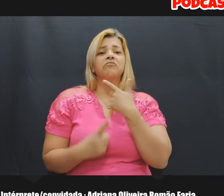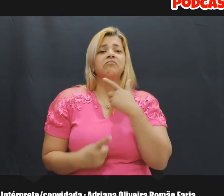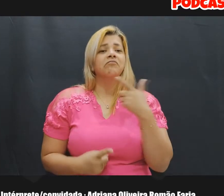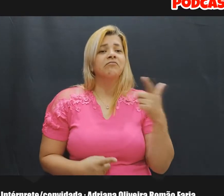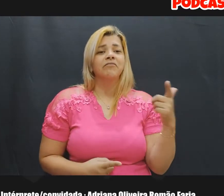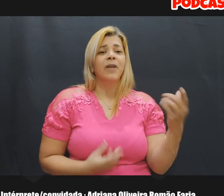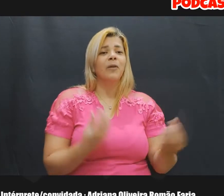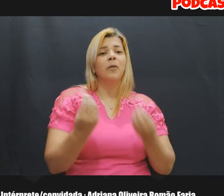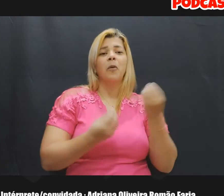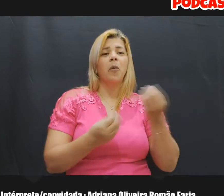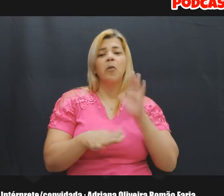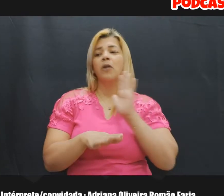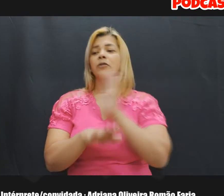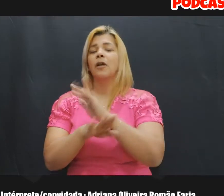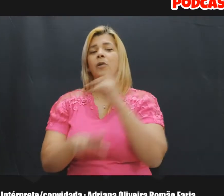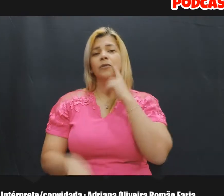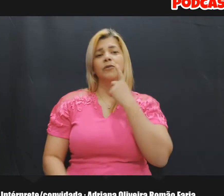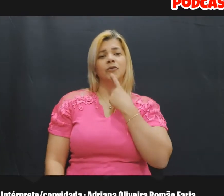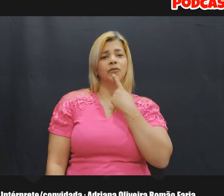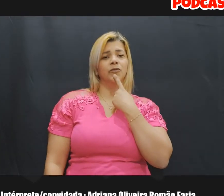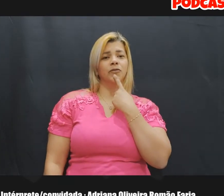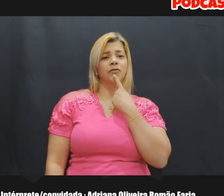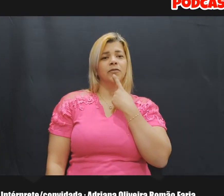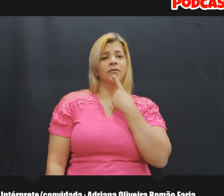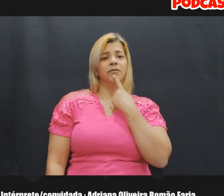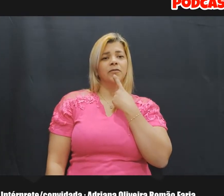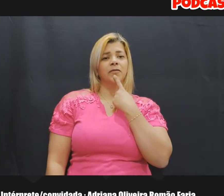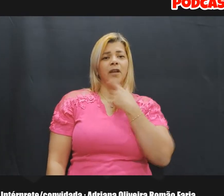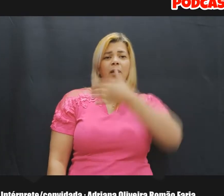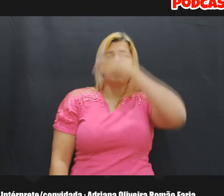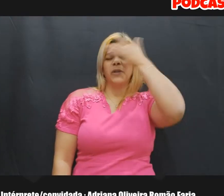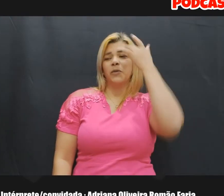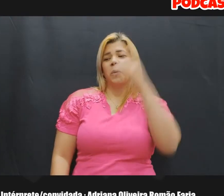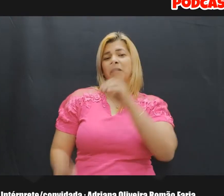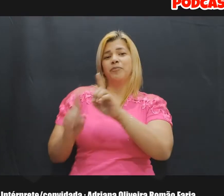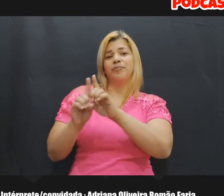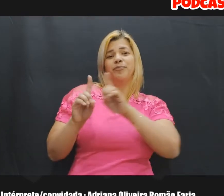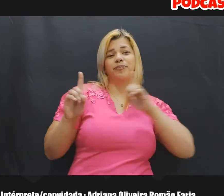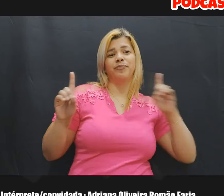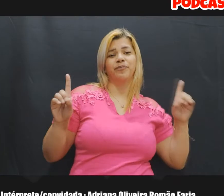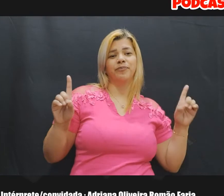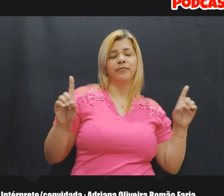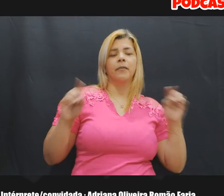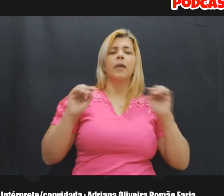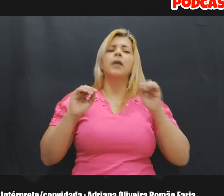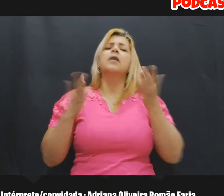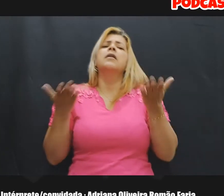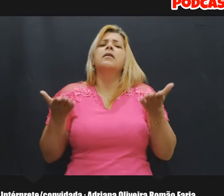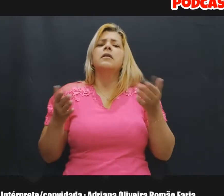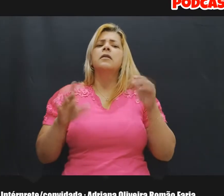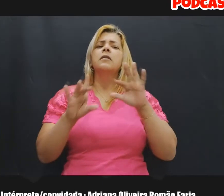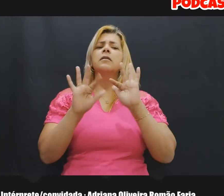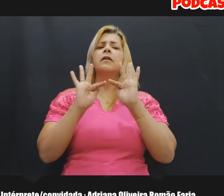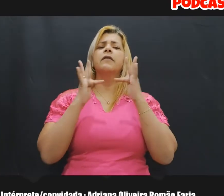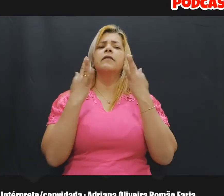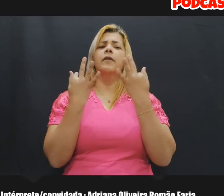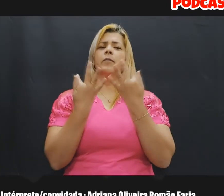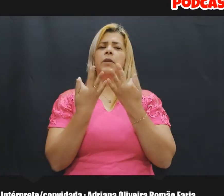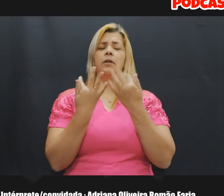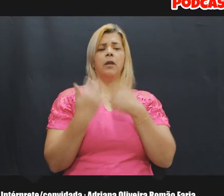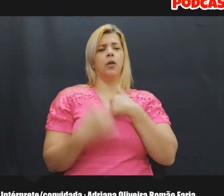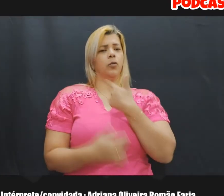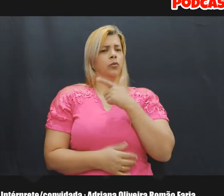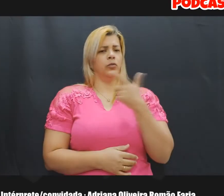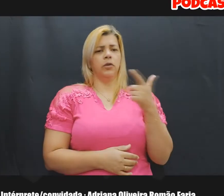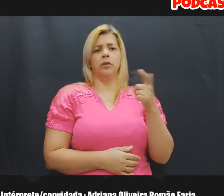lidar de uma forma geral com uma pessoa surda. Agora, dentro da família, eu não tenho nenhum familiar surdo, não